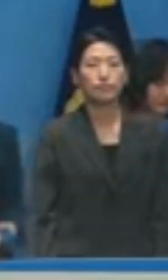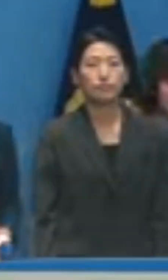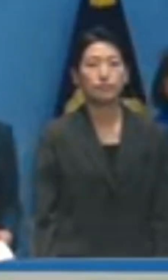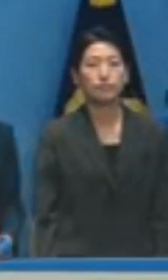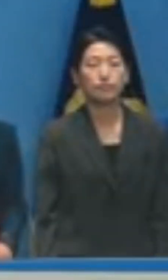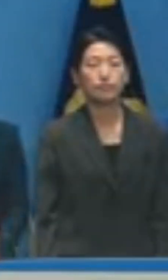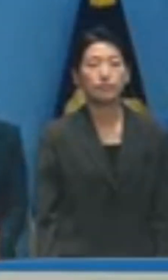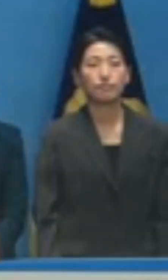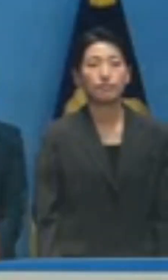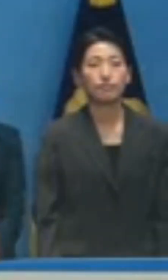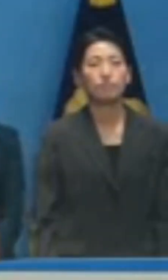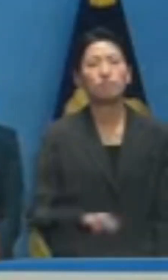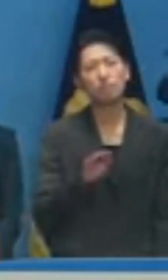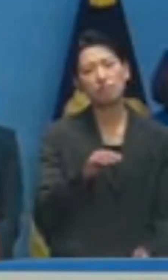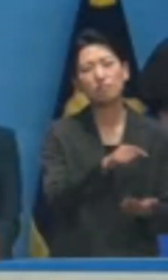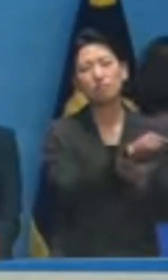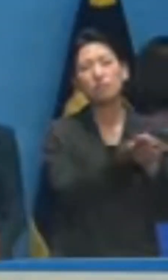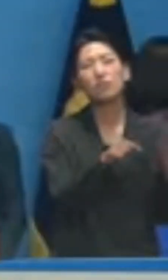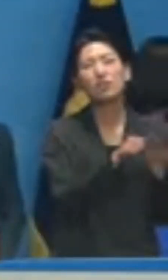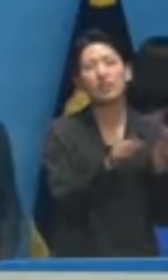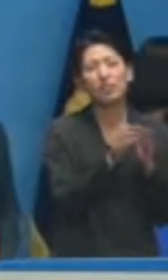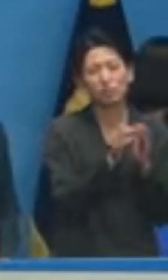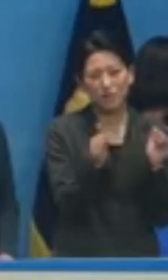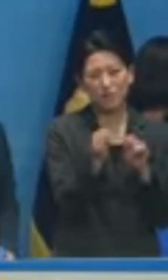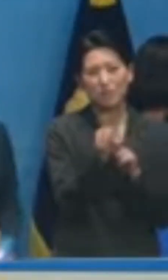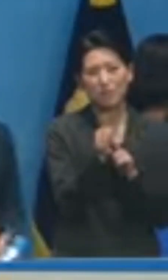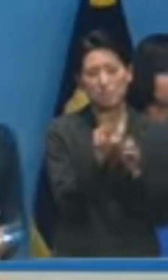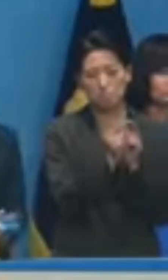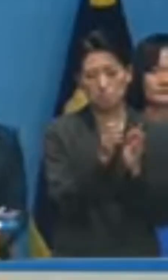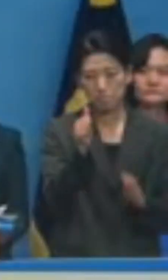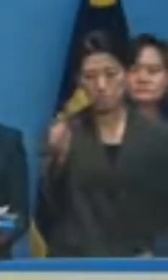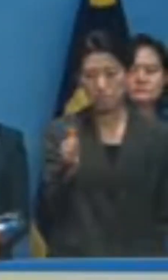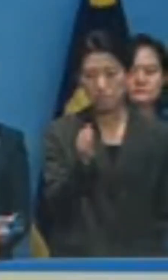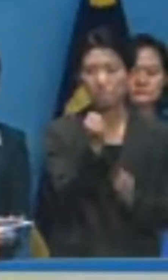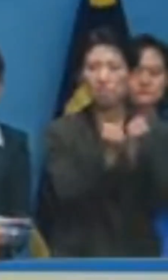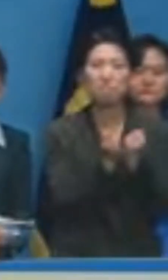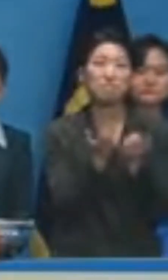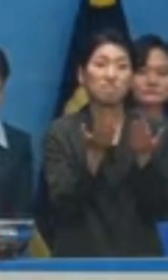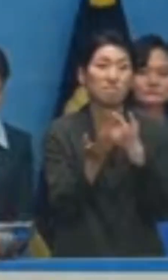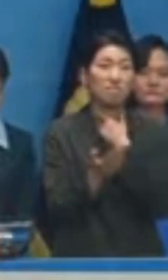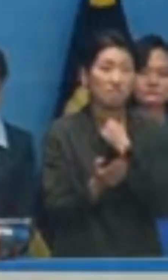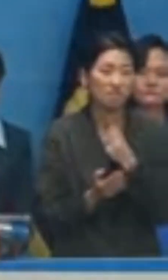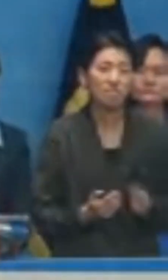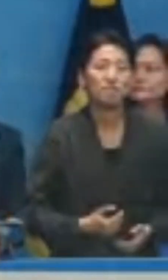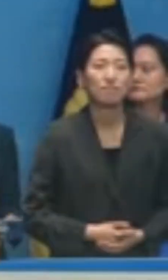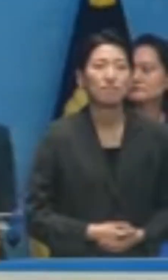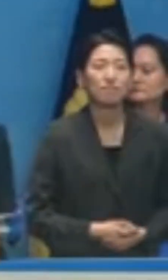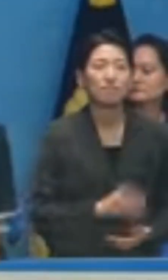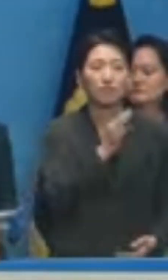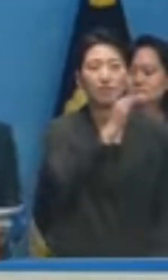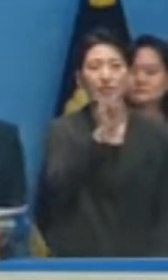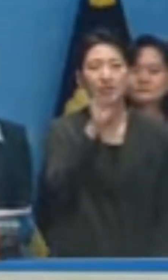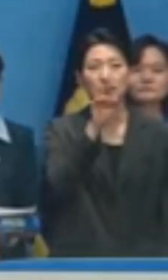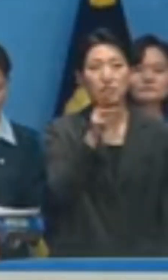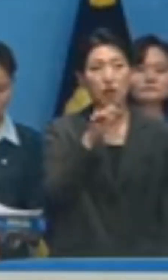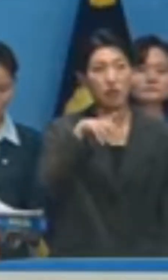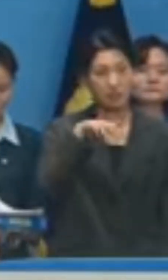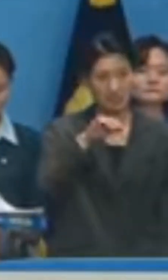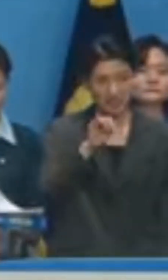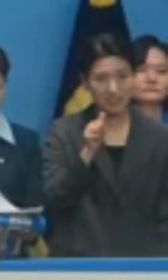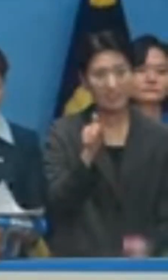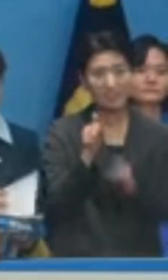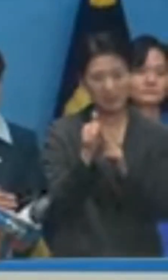예, 다음으로는 피해 주민의 발언이 이어지겠는데요. 먼저 이병지 구성관